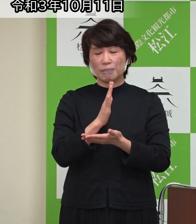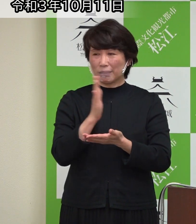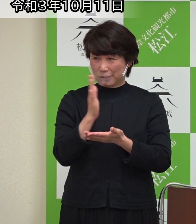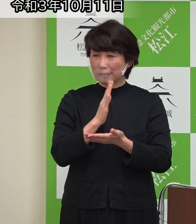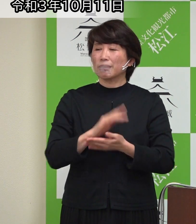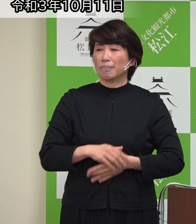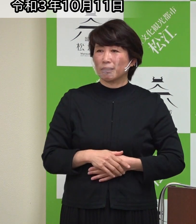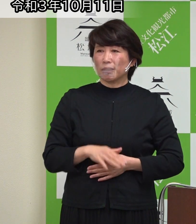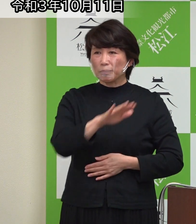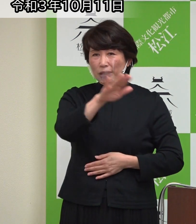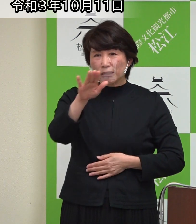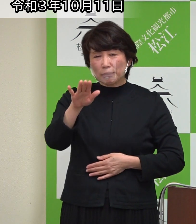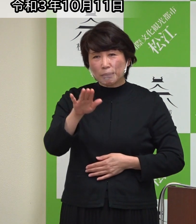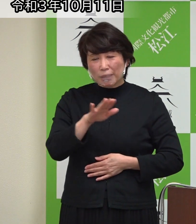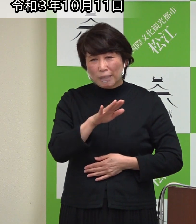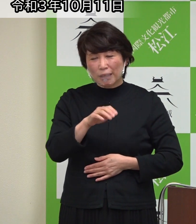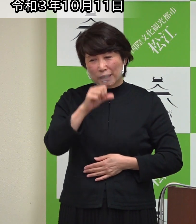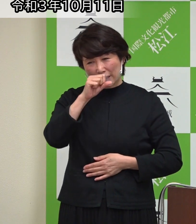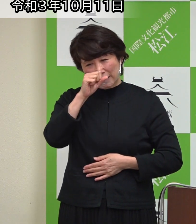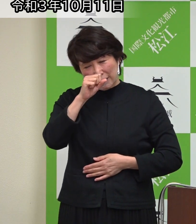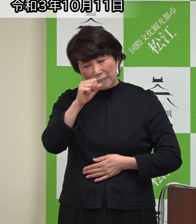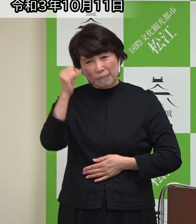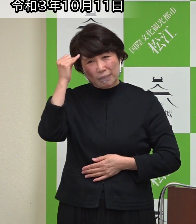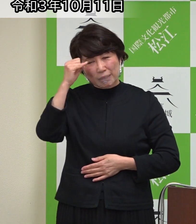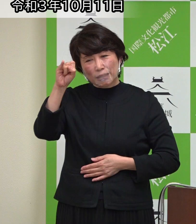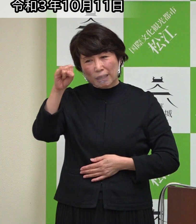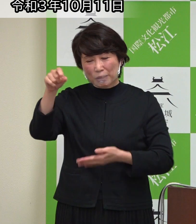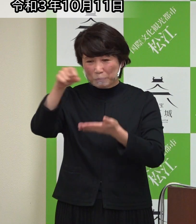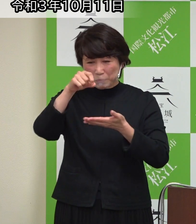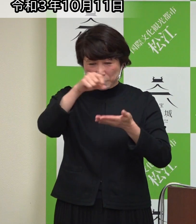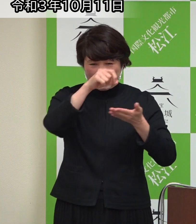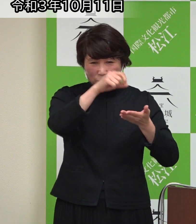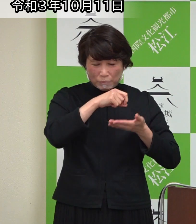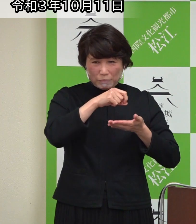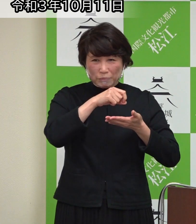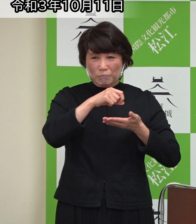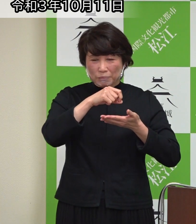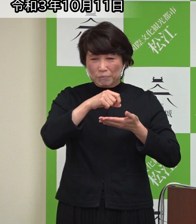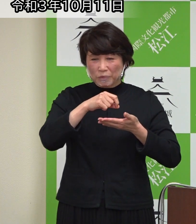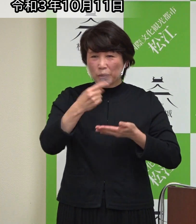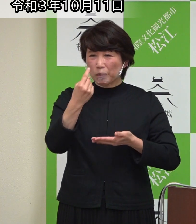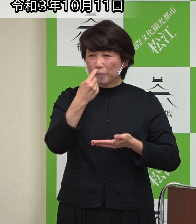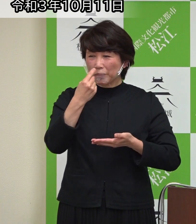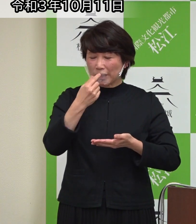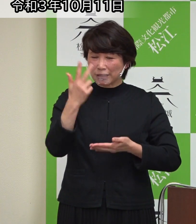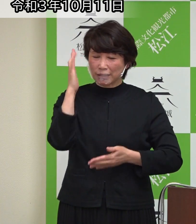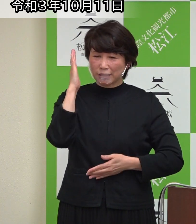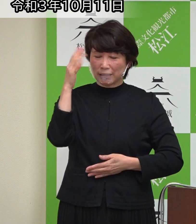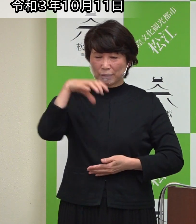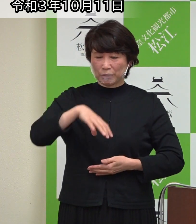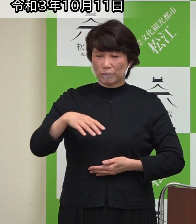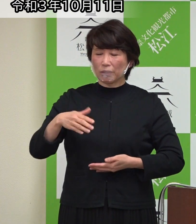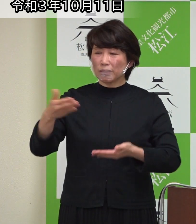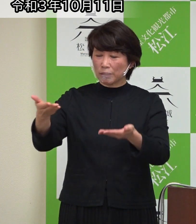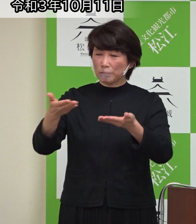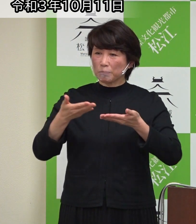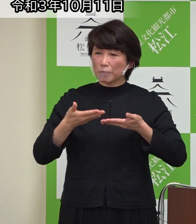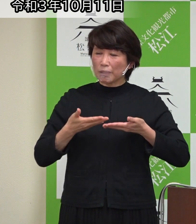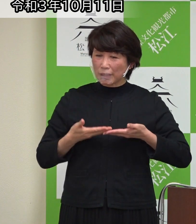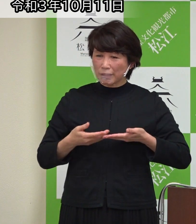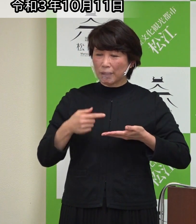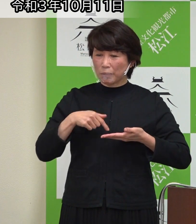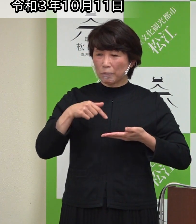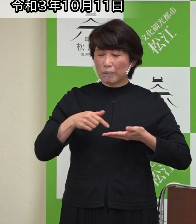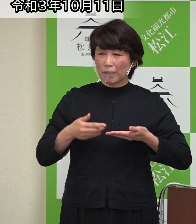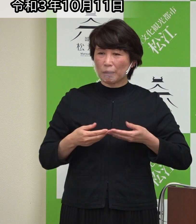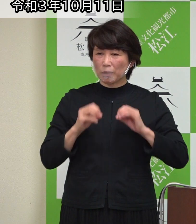様からぜひ生の声をいただいて、それを、もしよろしければ市役所に届けていただく役割も、そしてまた市役所から情報発信もさせてい